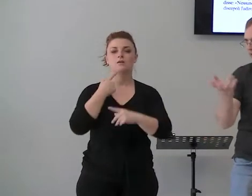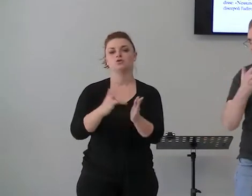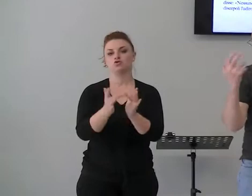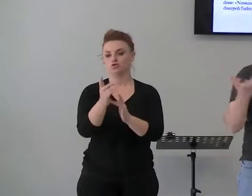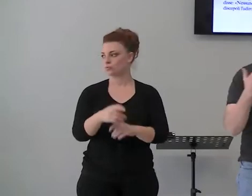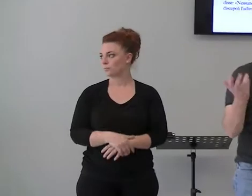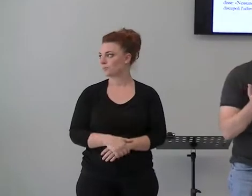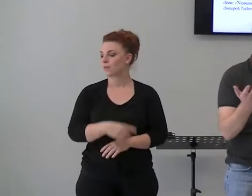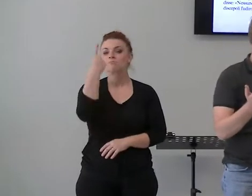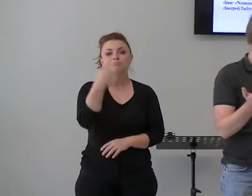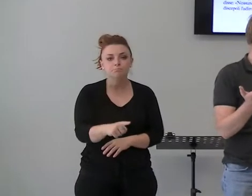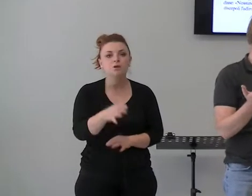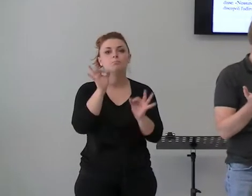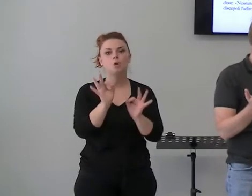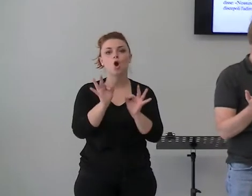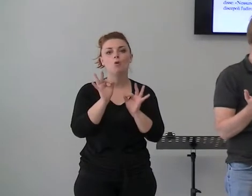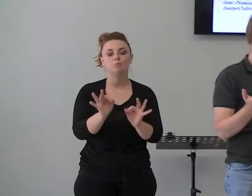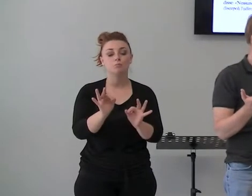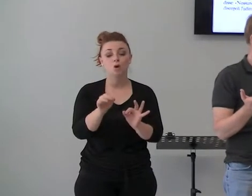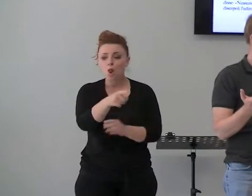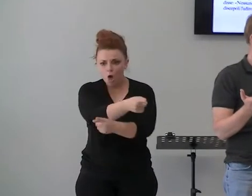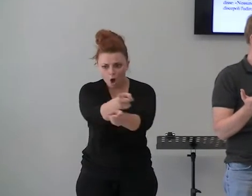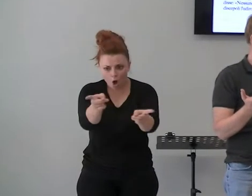i leader spirituali di Israele.